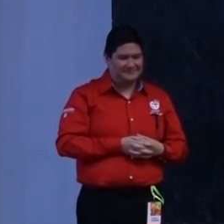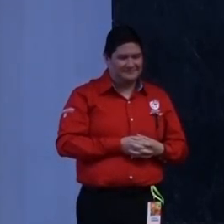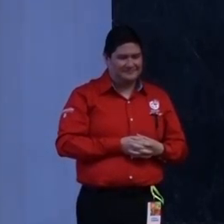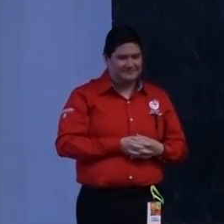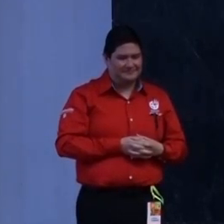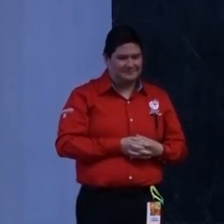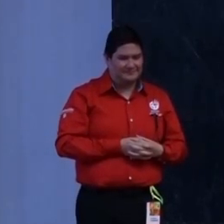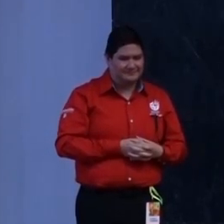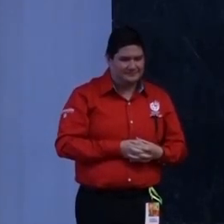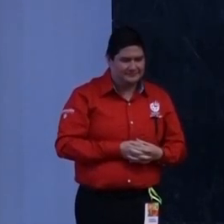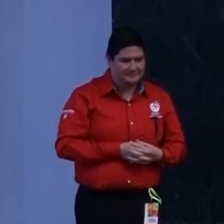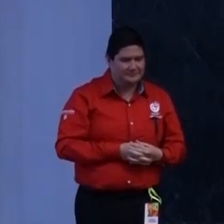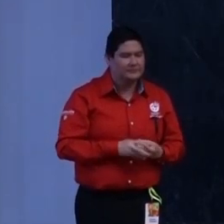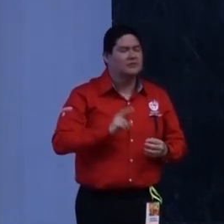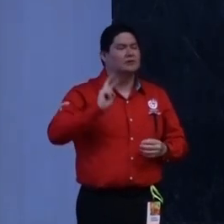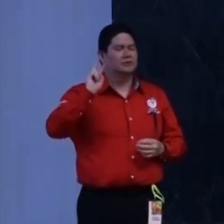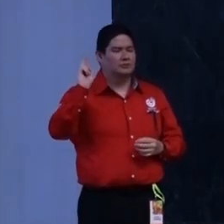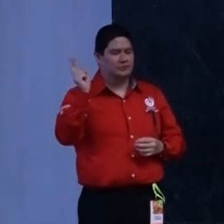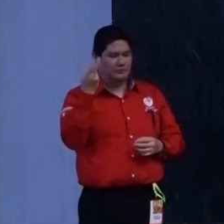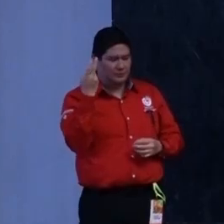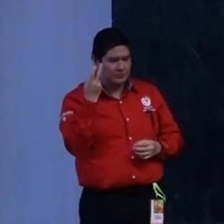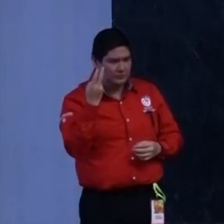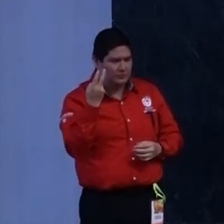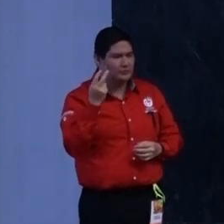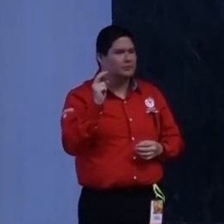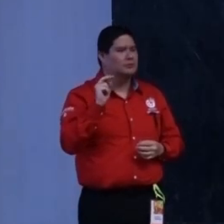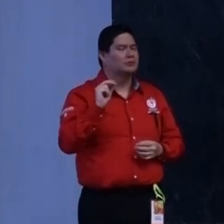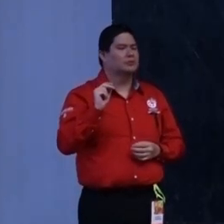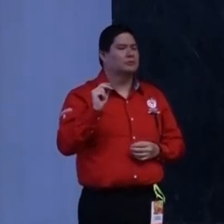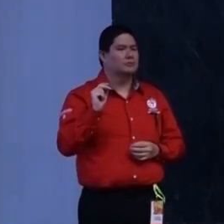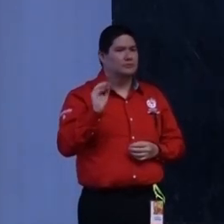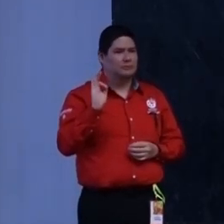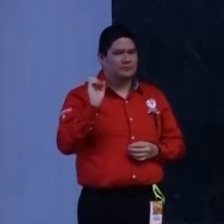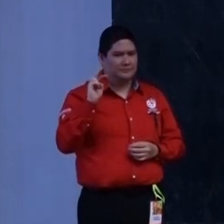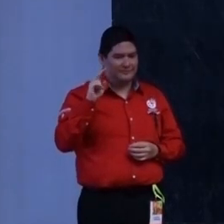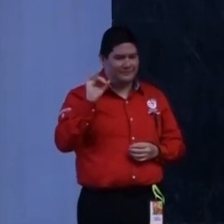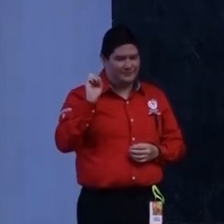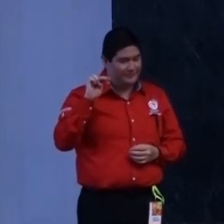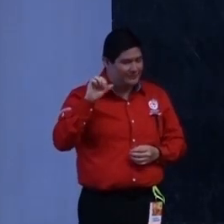la doble excepcionalidad. Ya iba a ver.